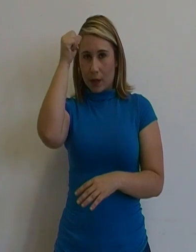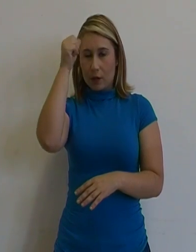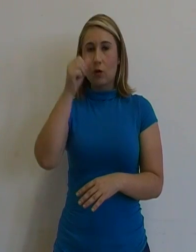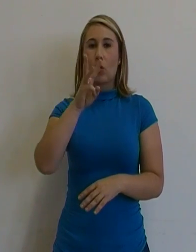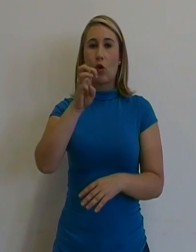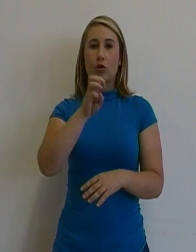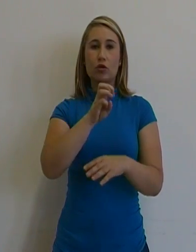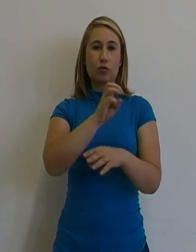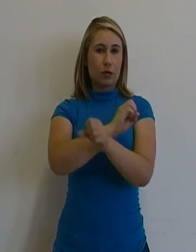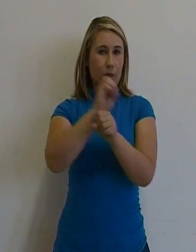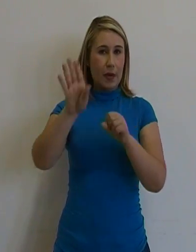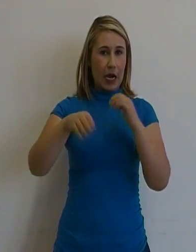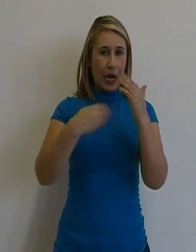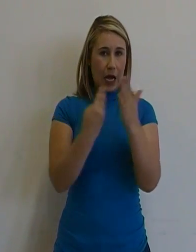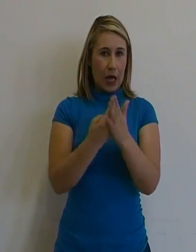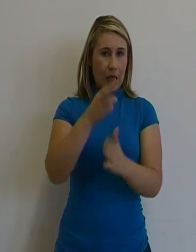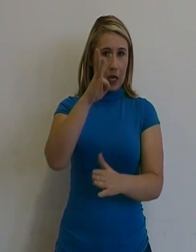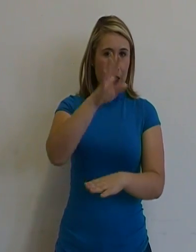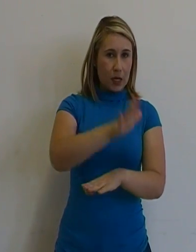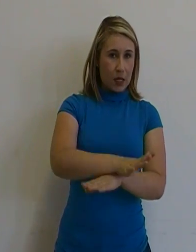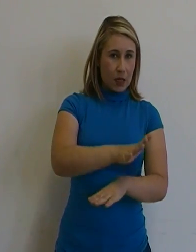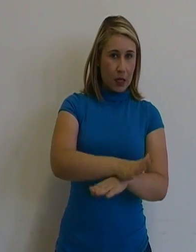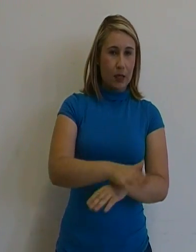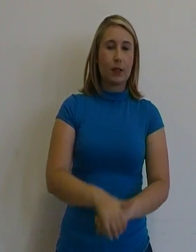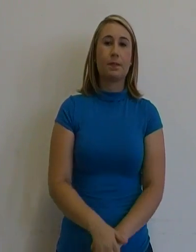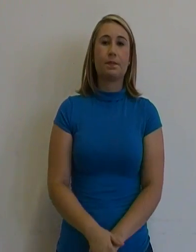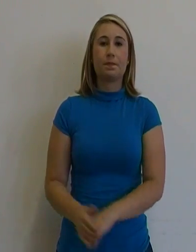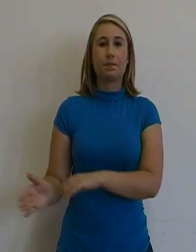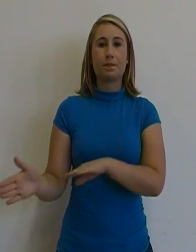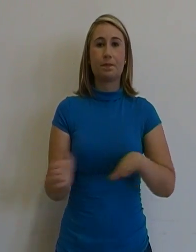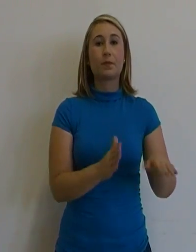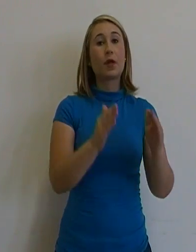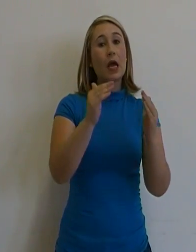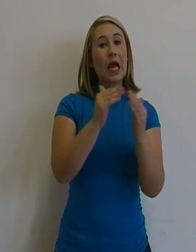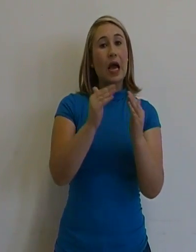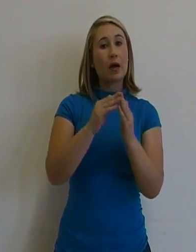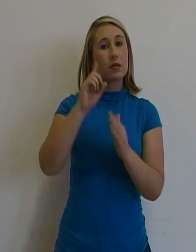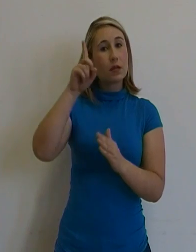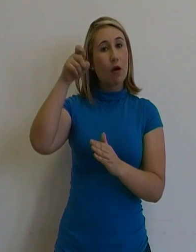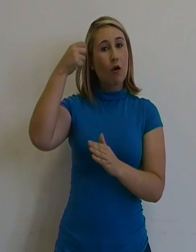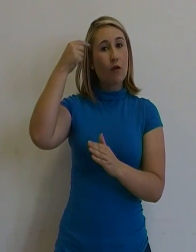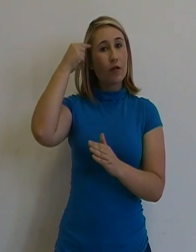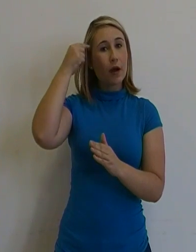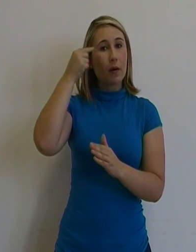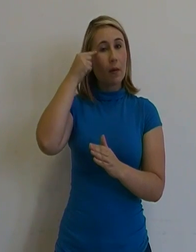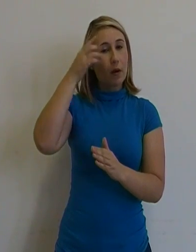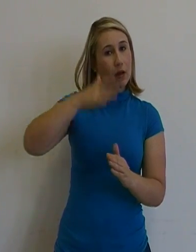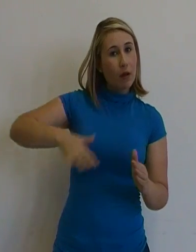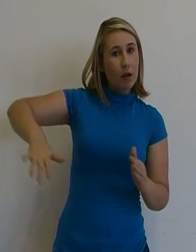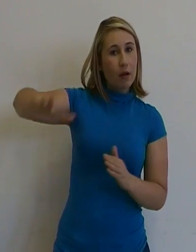continua. Casa de Gobierno San Antonio de Prado, carrera 9,